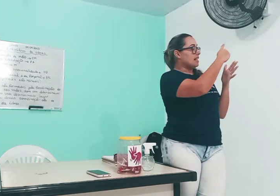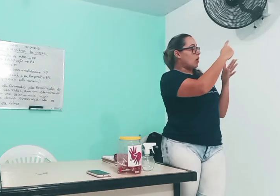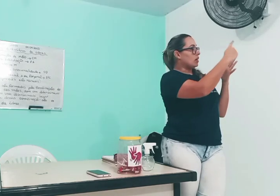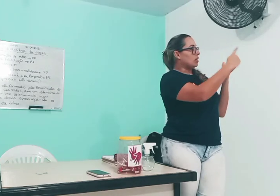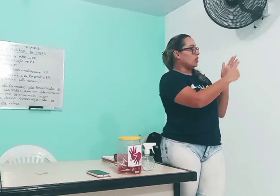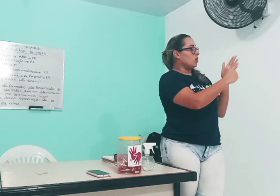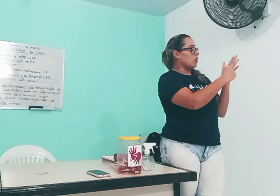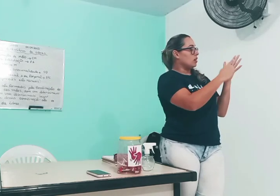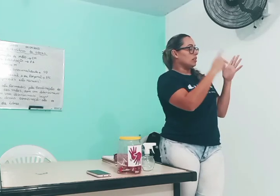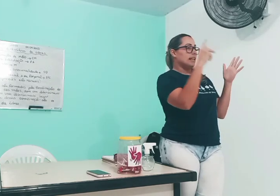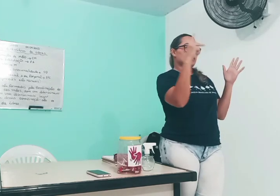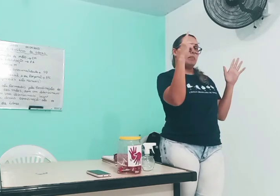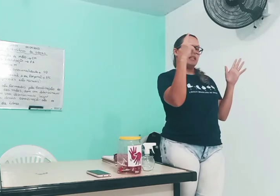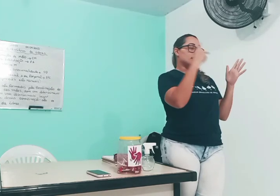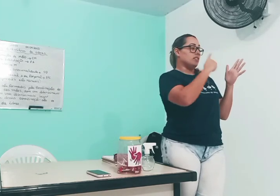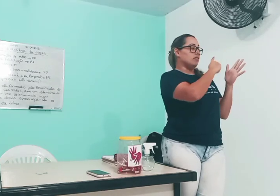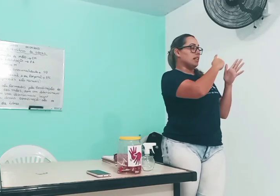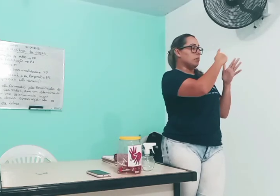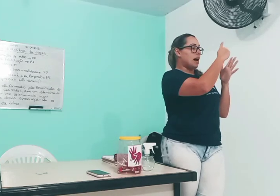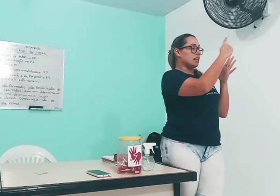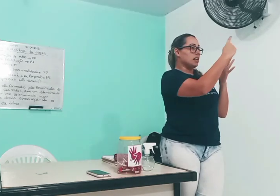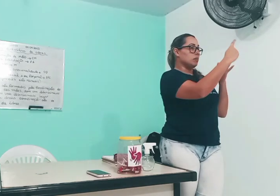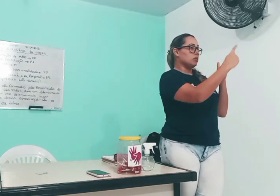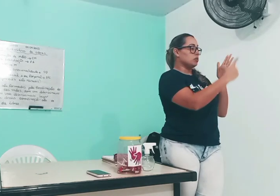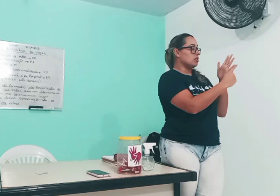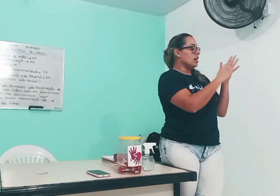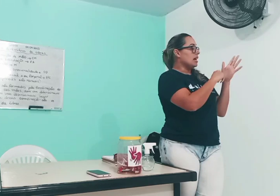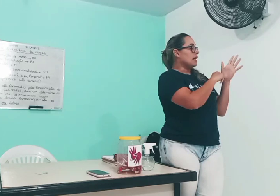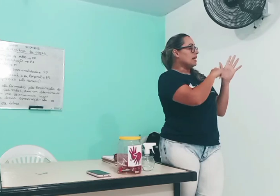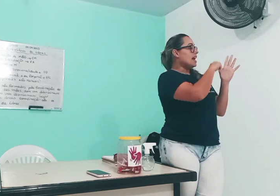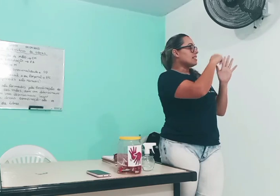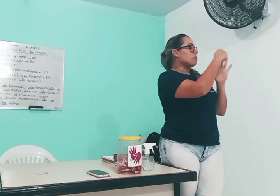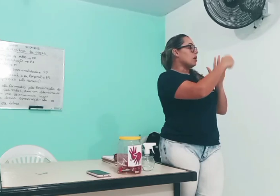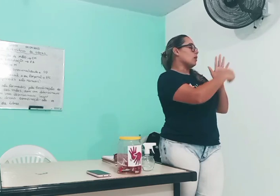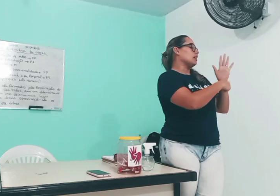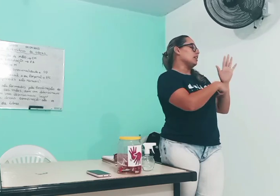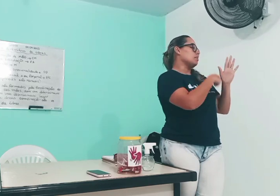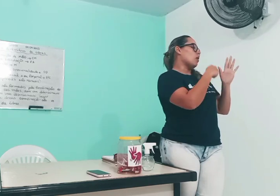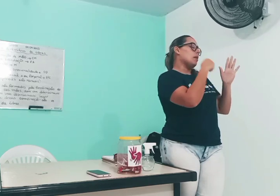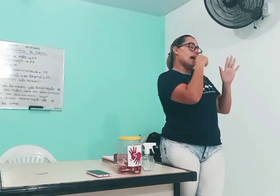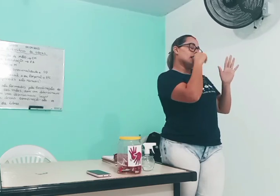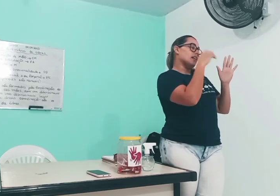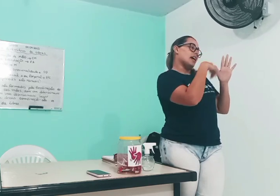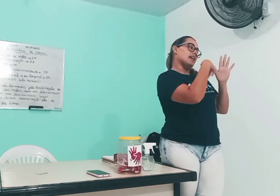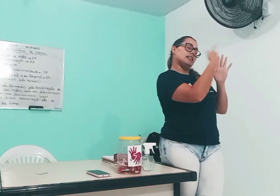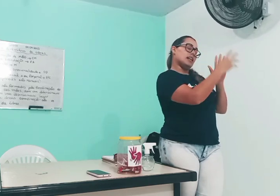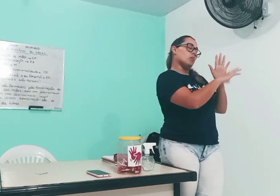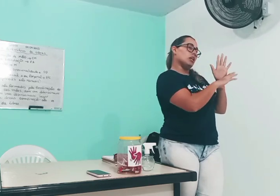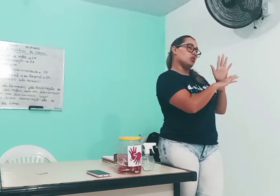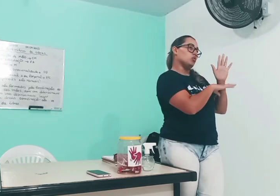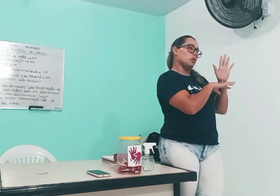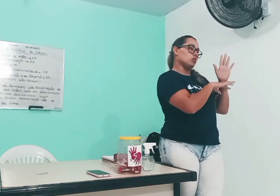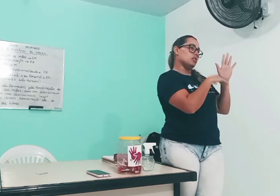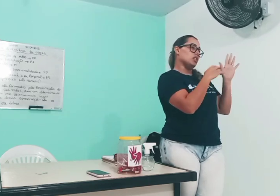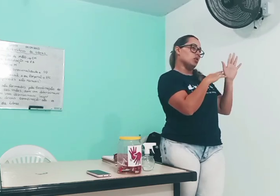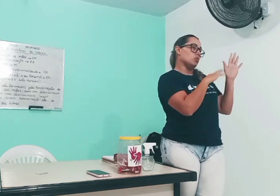sinal aqui, ó, esse P significa parâmetros, e essa mão aqui espalmada é literalmente o número